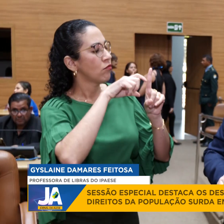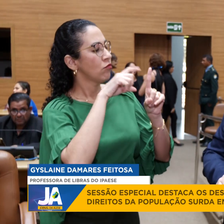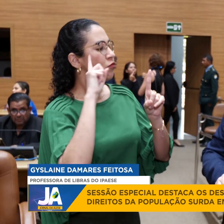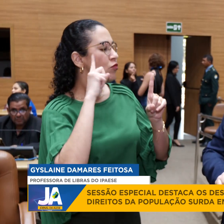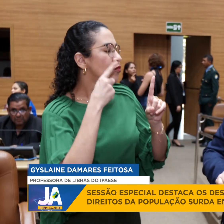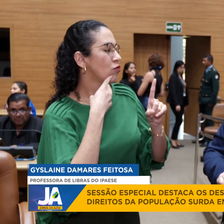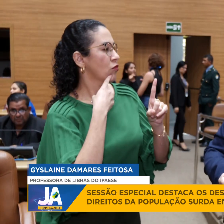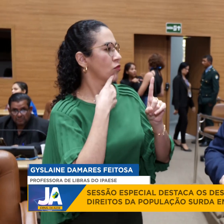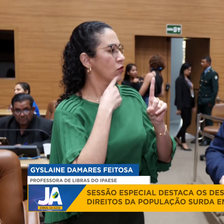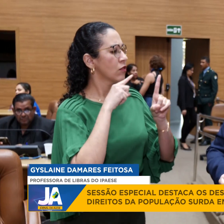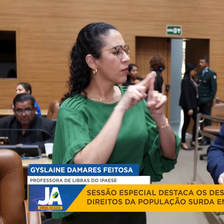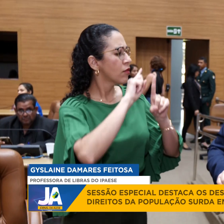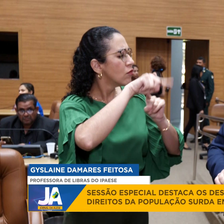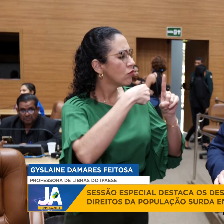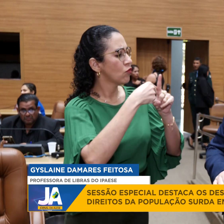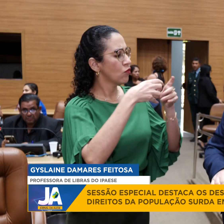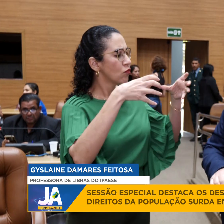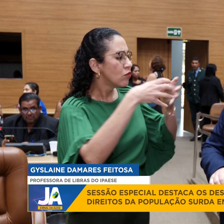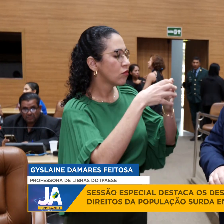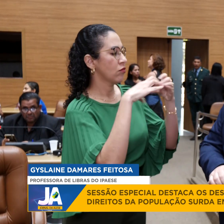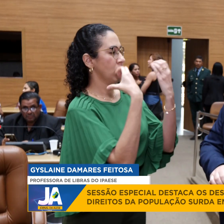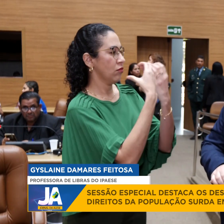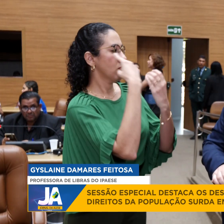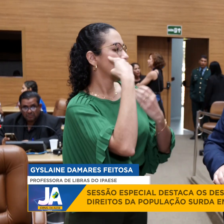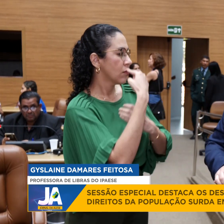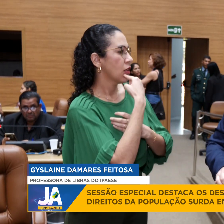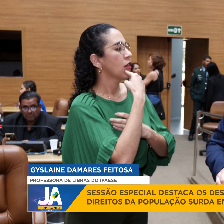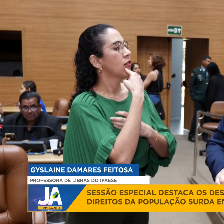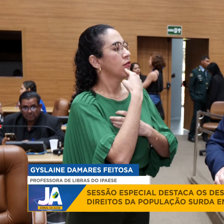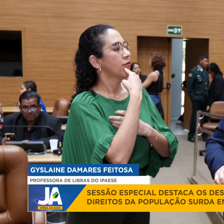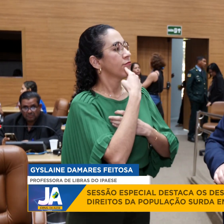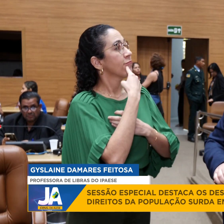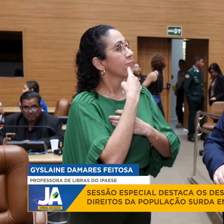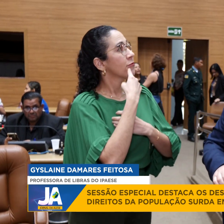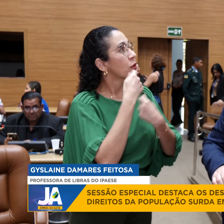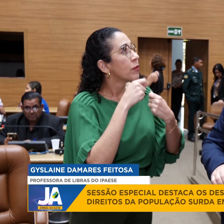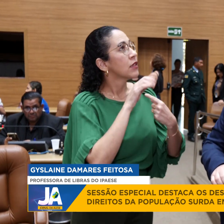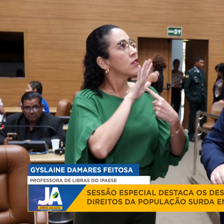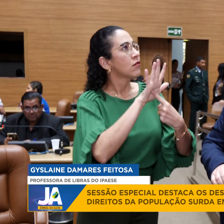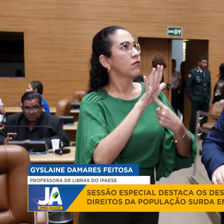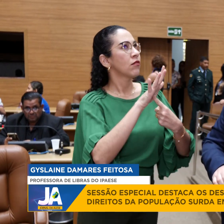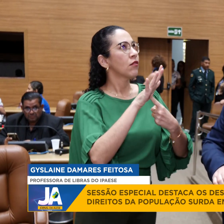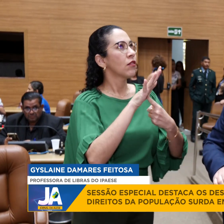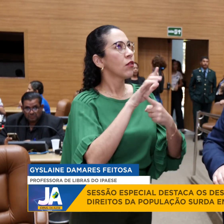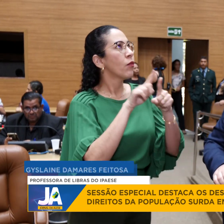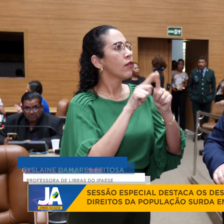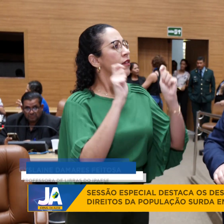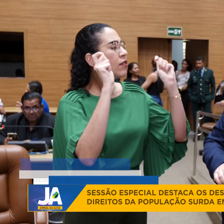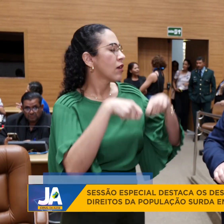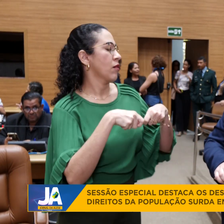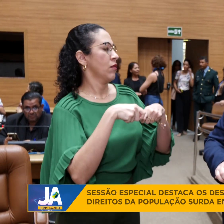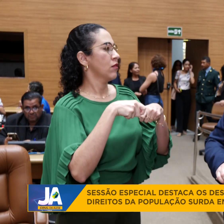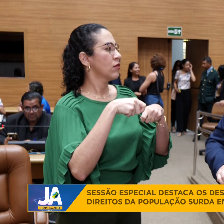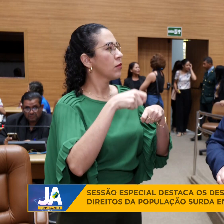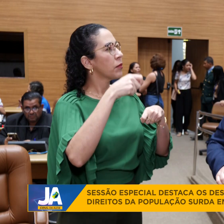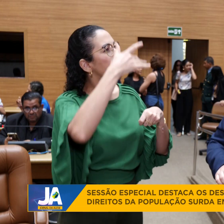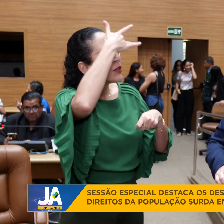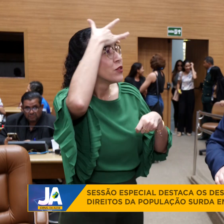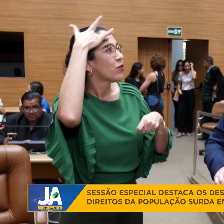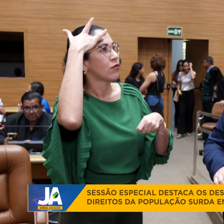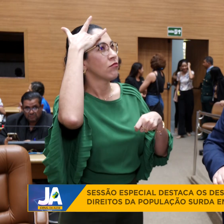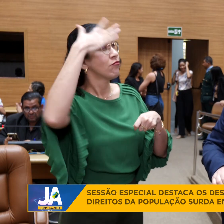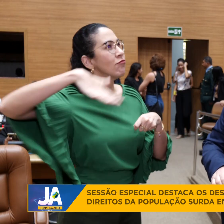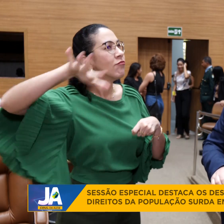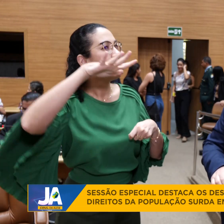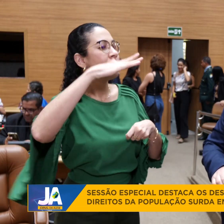nossas vontades nós temos o nosso direito e nós queremos estar junto e que todos possam conhecer essa comunidade mostrar